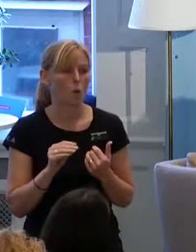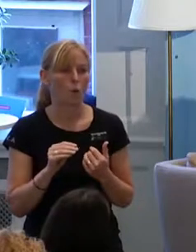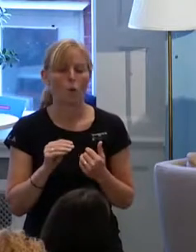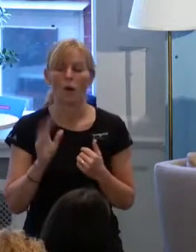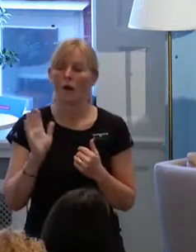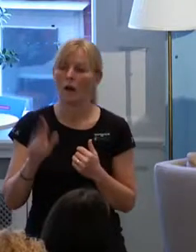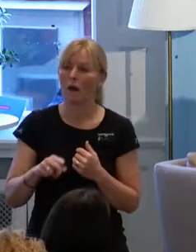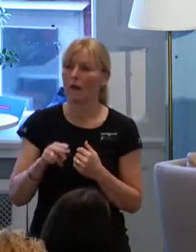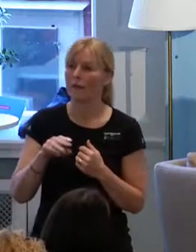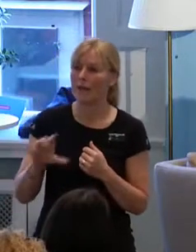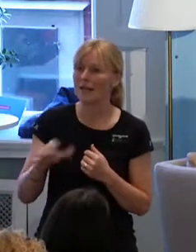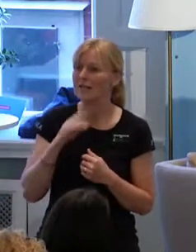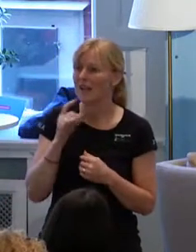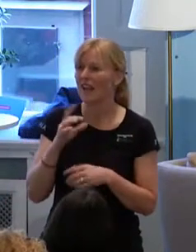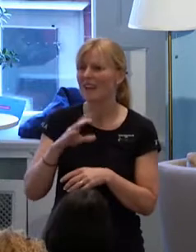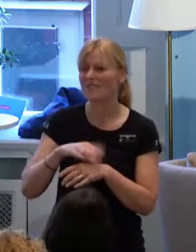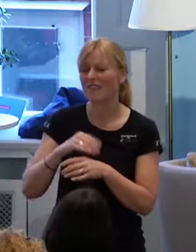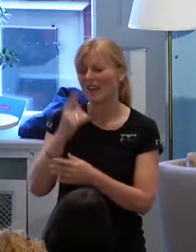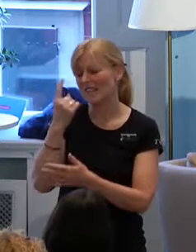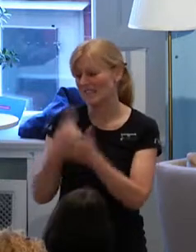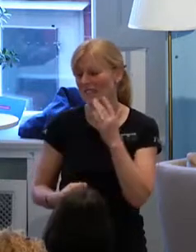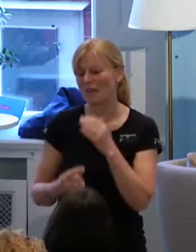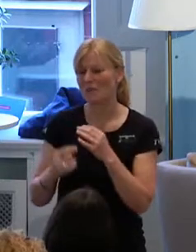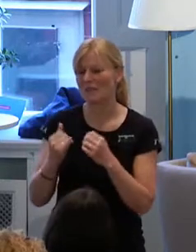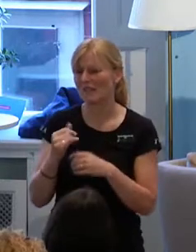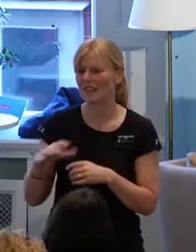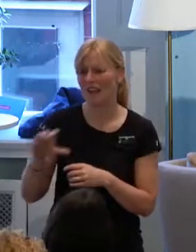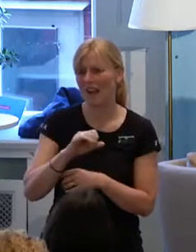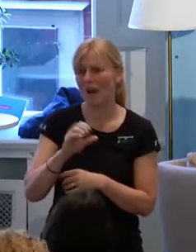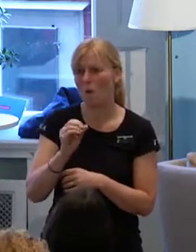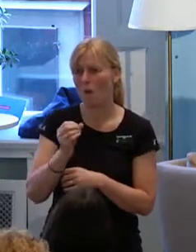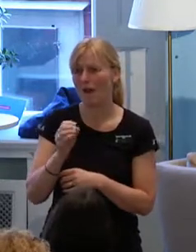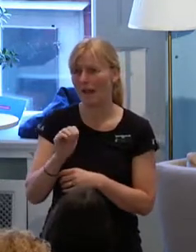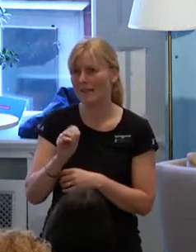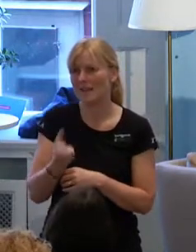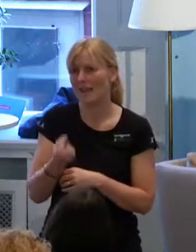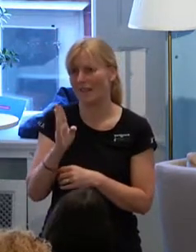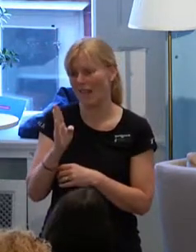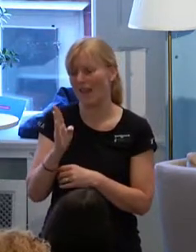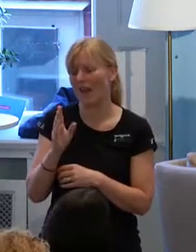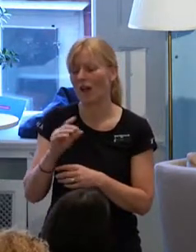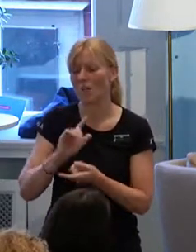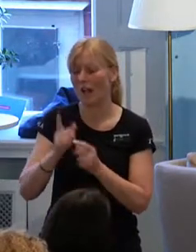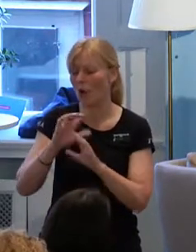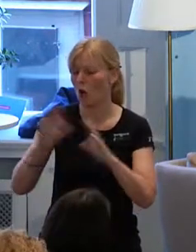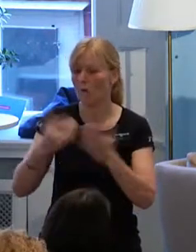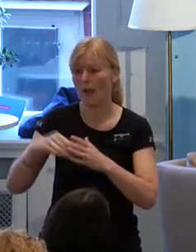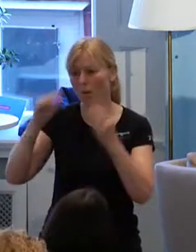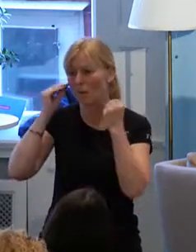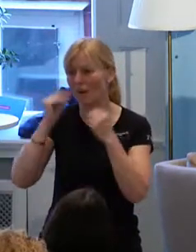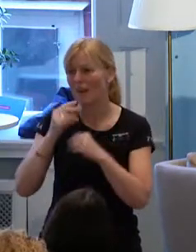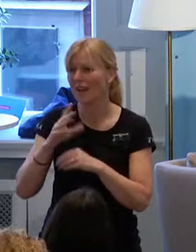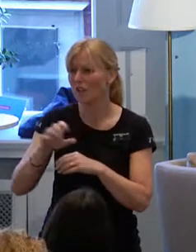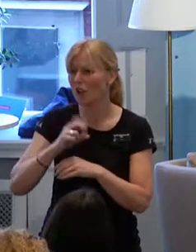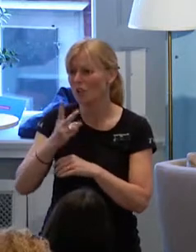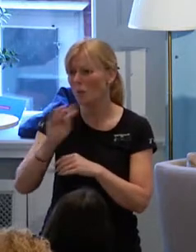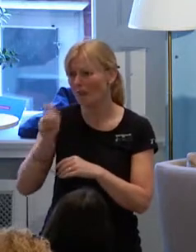Sverige är tillsammans med Finland sämst i hela OECD när det gäller att få folk att bli klara med sin utbildning. Vi är över 29 år när vi är